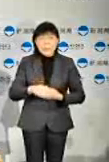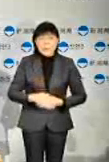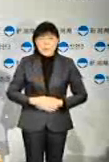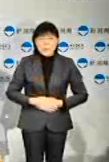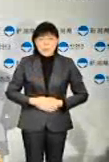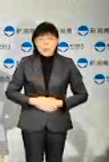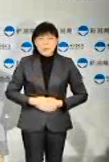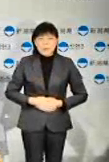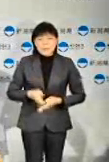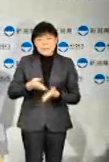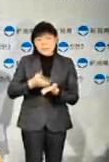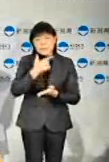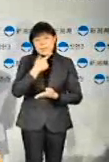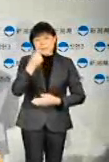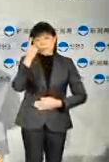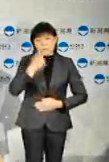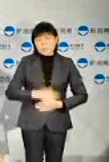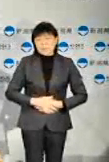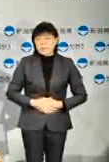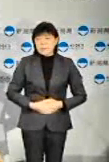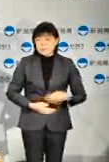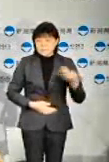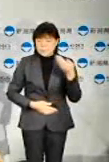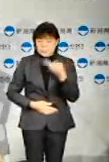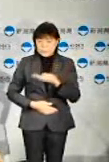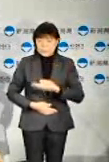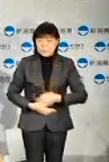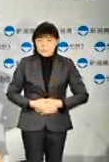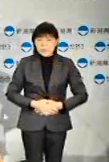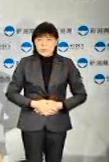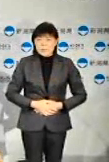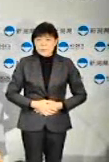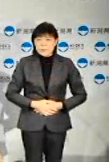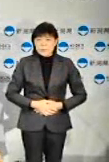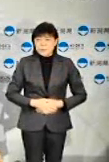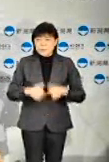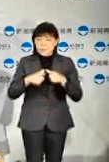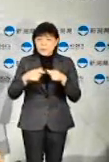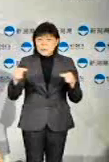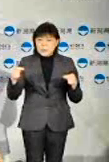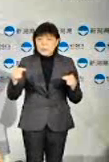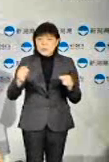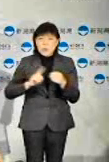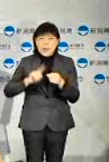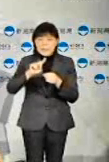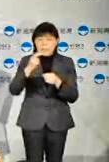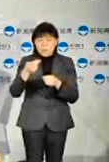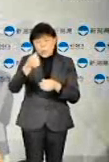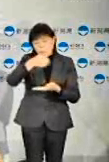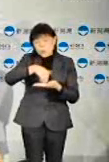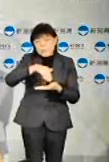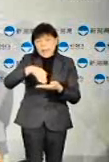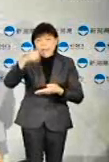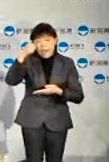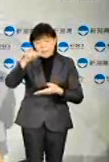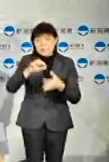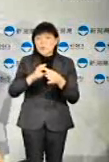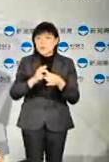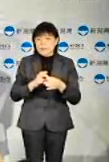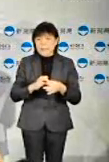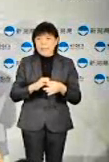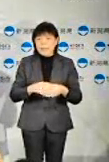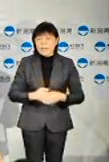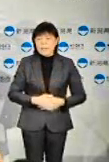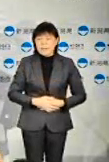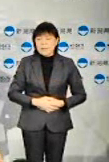い、 あともう一点がですね、国 の, 来年度予算案に関してな